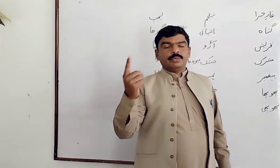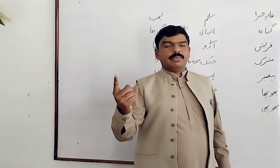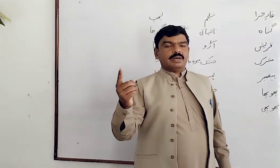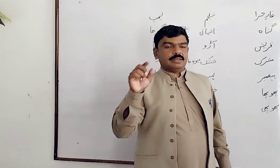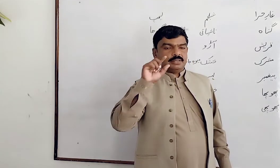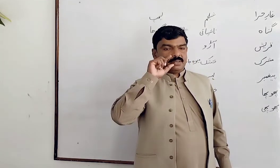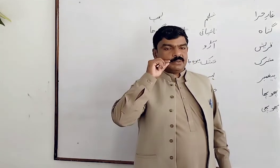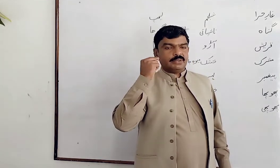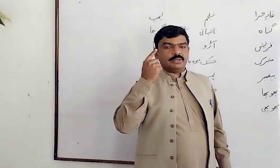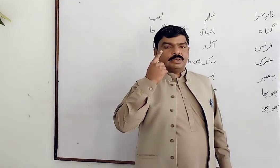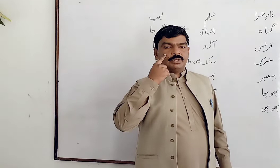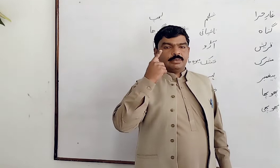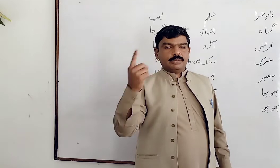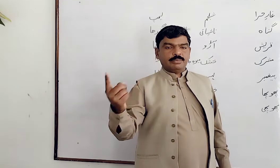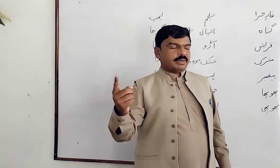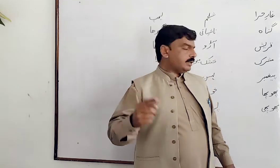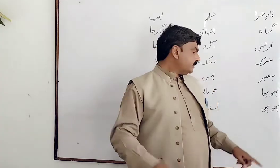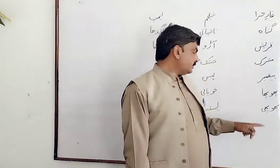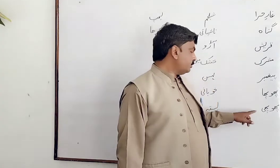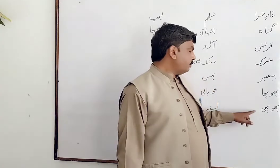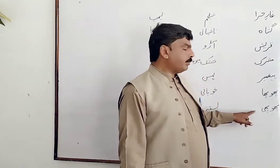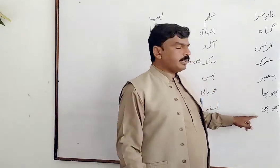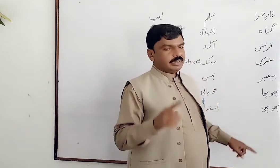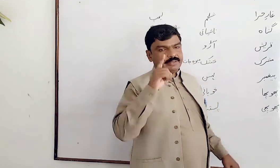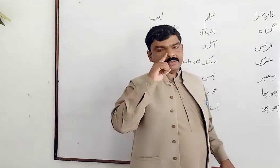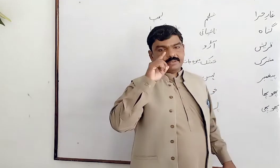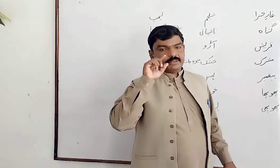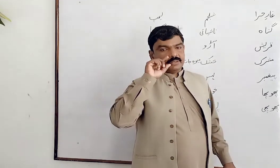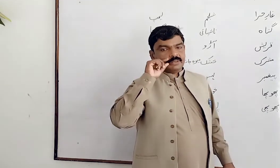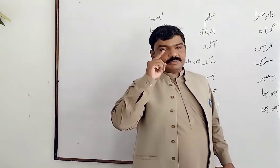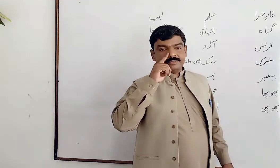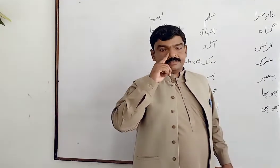फुफ्फा, फुफ्फा, फुफ्फी,